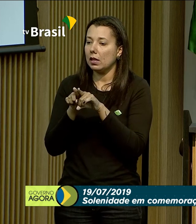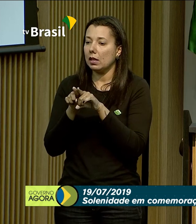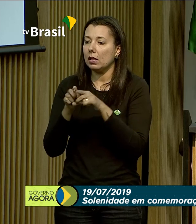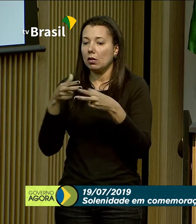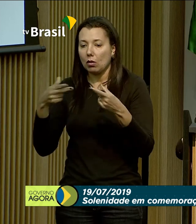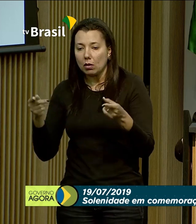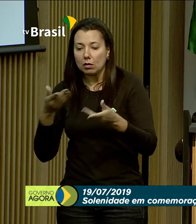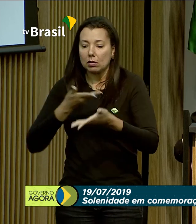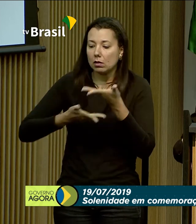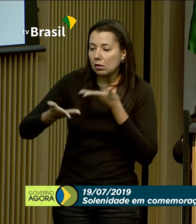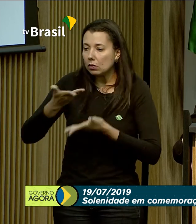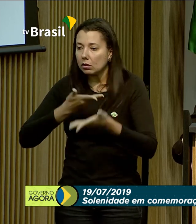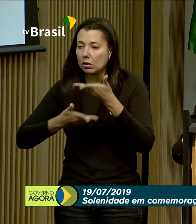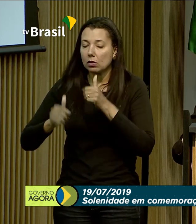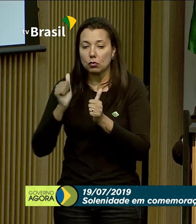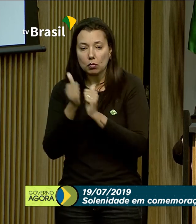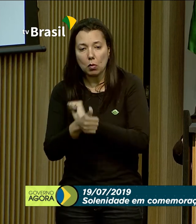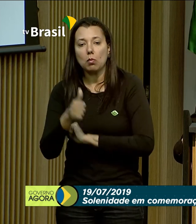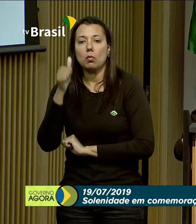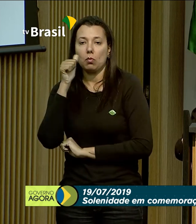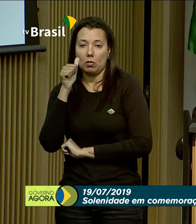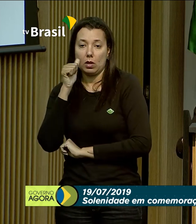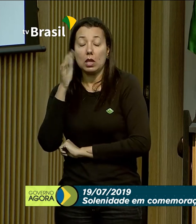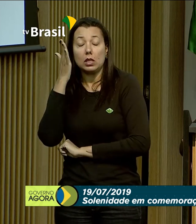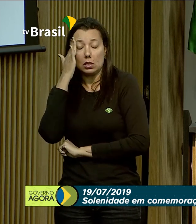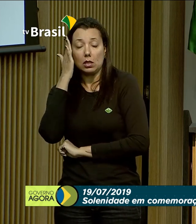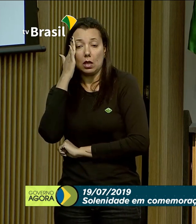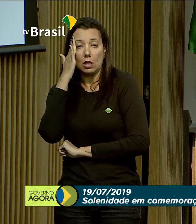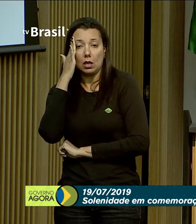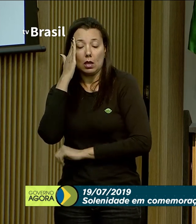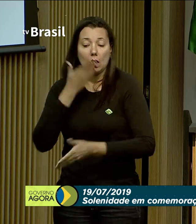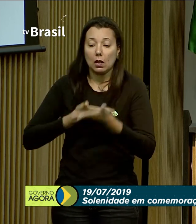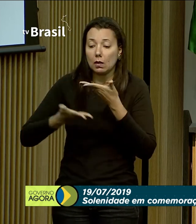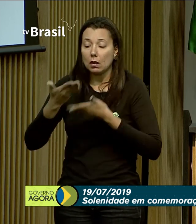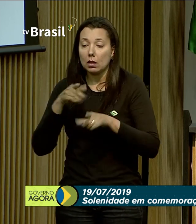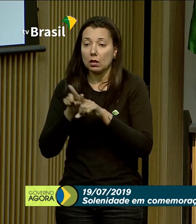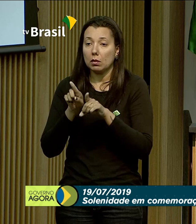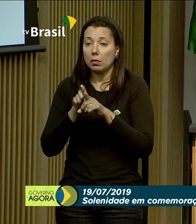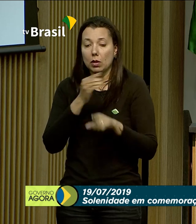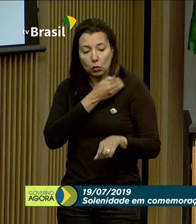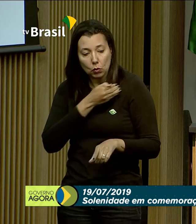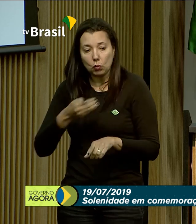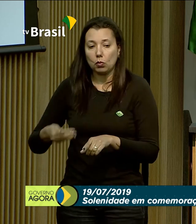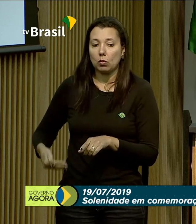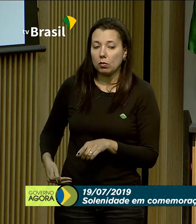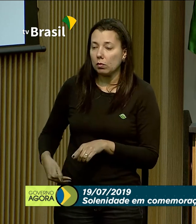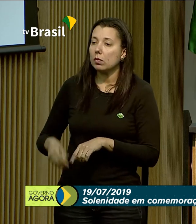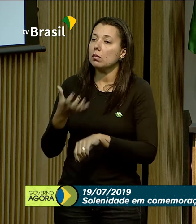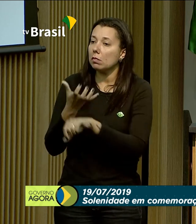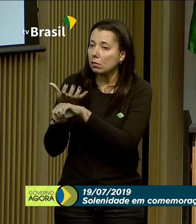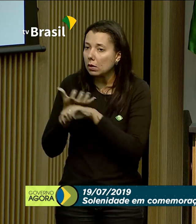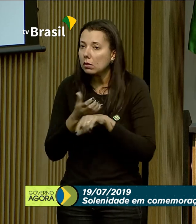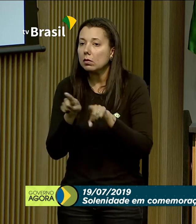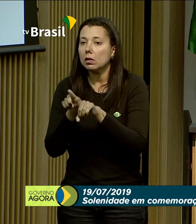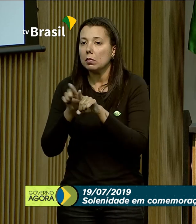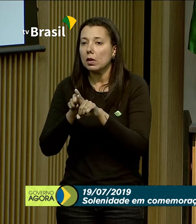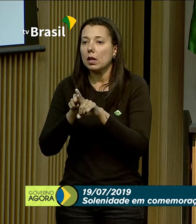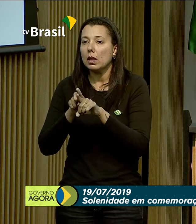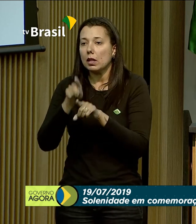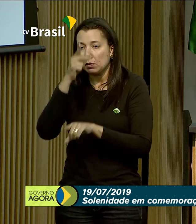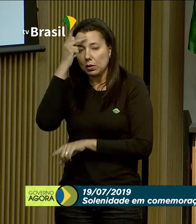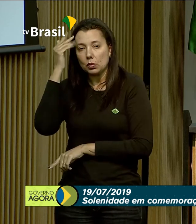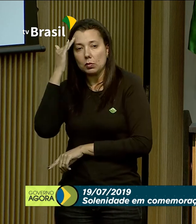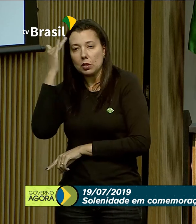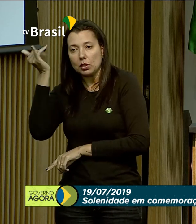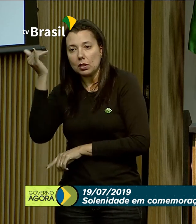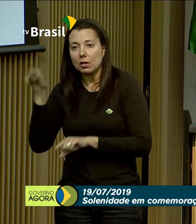títulos relativos ao futebol feminino. Sei do envolvimento também do seu governo em relação a essa matéria. As homenageadas e